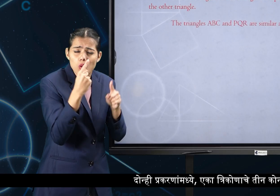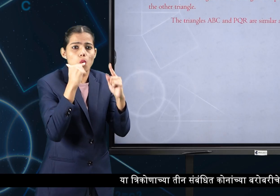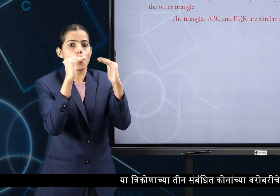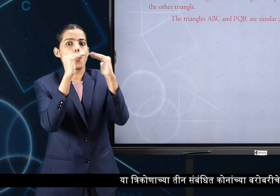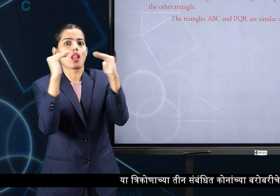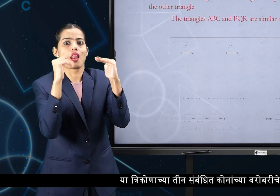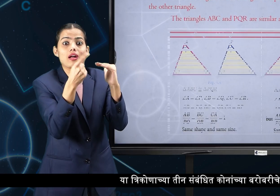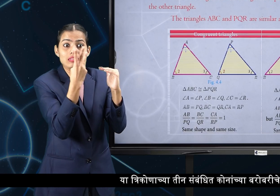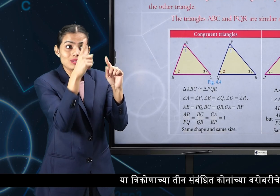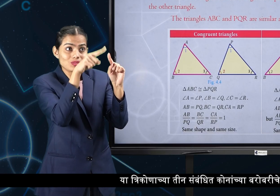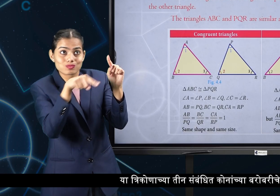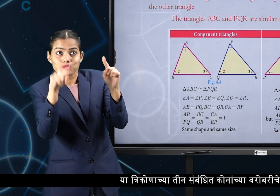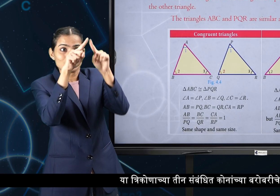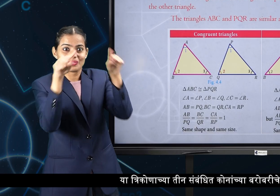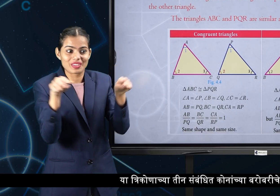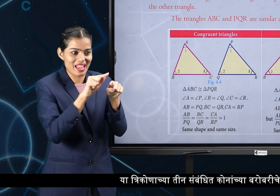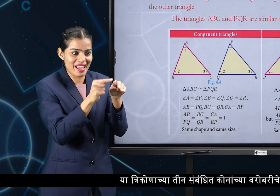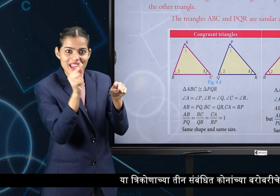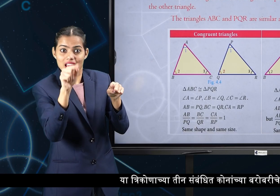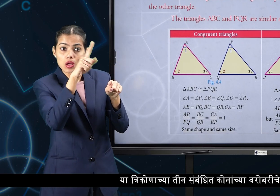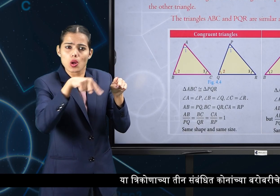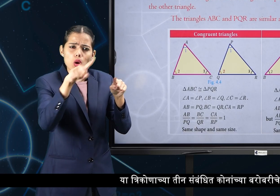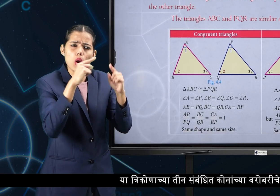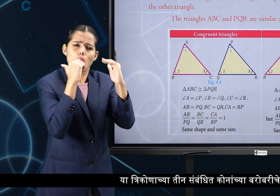या त्रिकोणाचा 3 संबंधित कोनांच्या बरोबरीचा असतात.